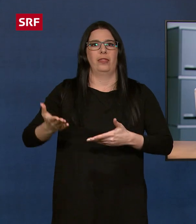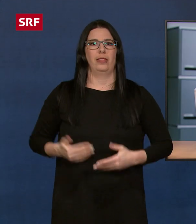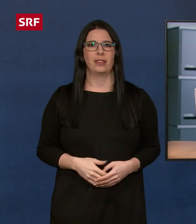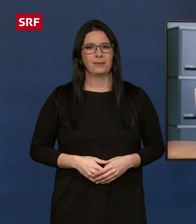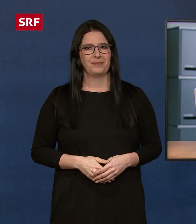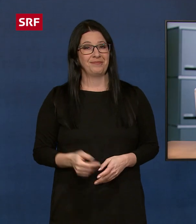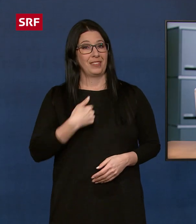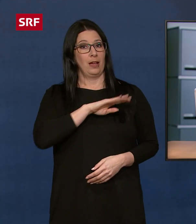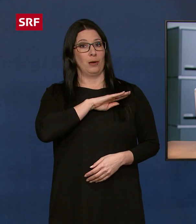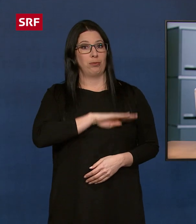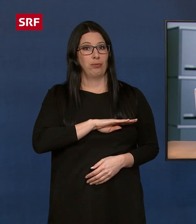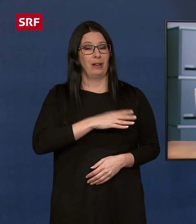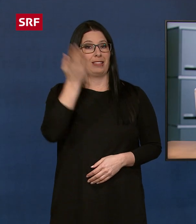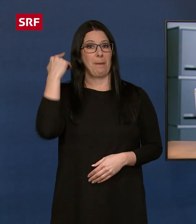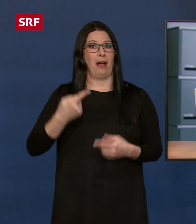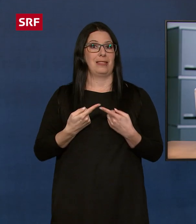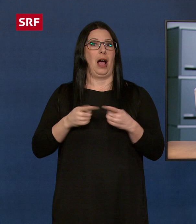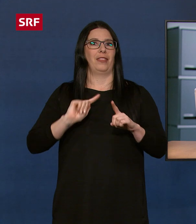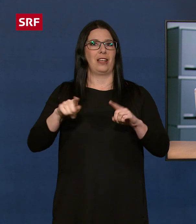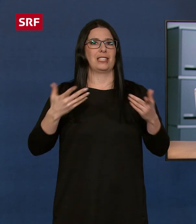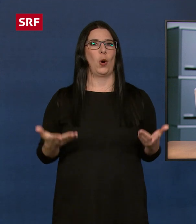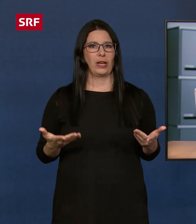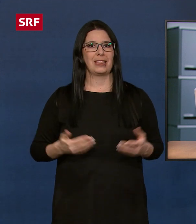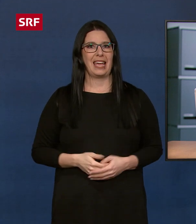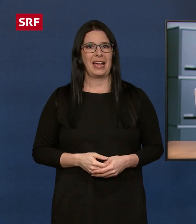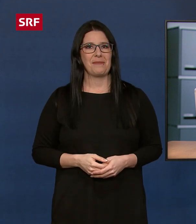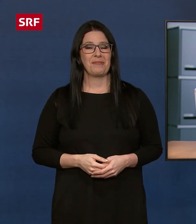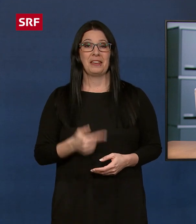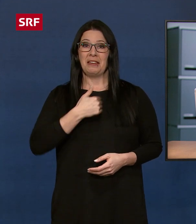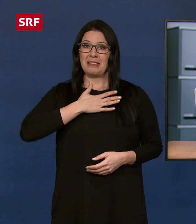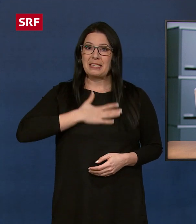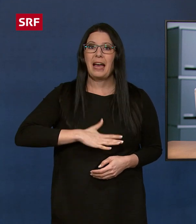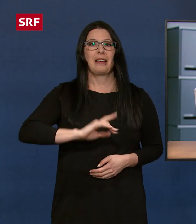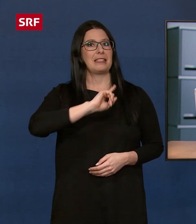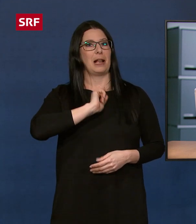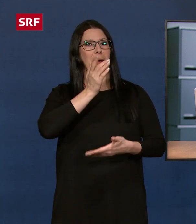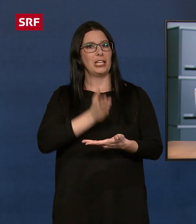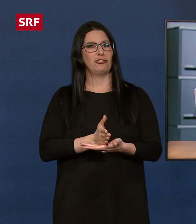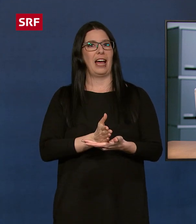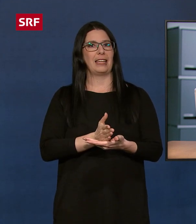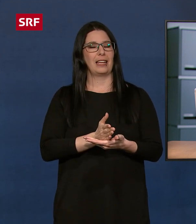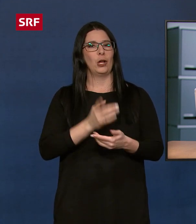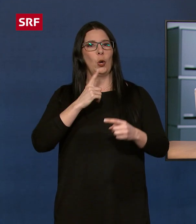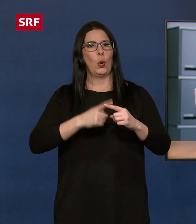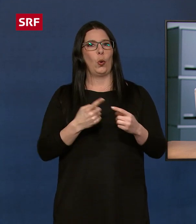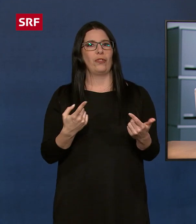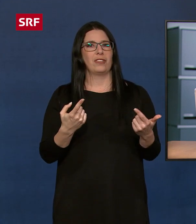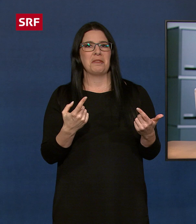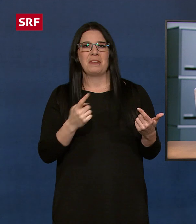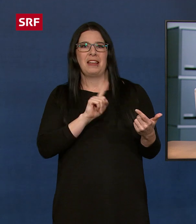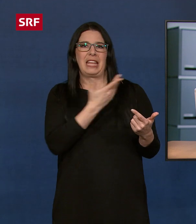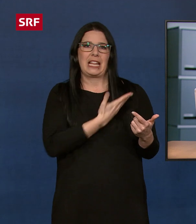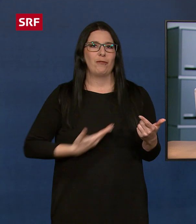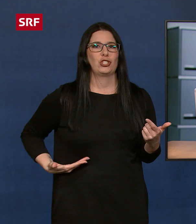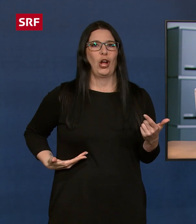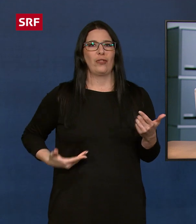mega froh, es ist nicht mehr so wie in diesen Videos, weil ich gerne auch Sachen entscheiden würde. Und ich würde das gar nicht cool finden,